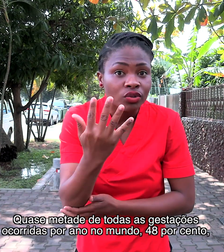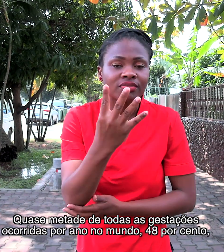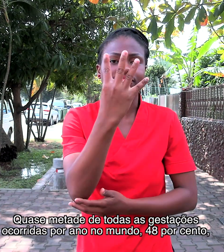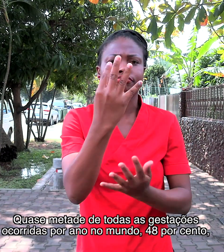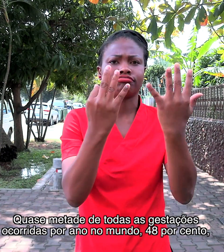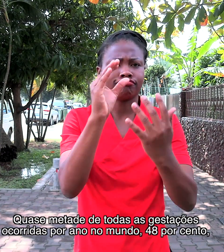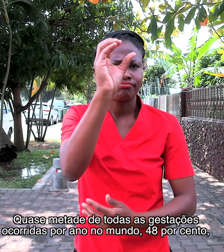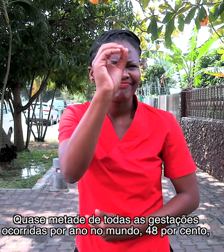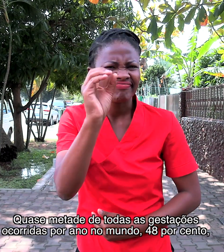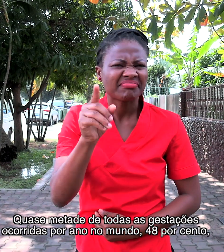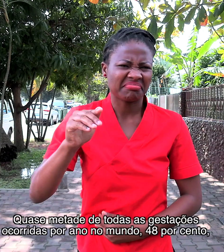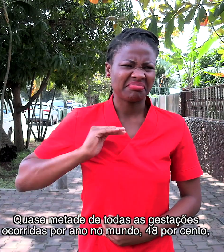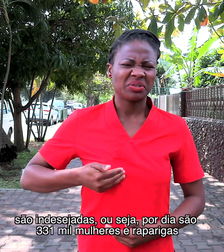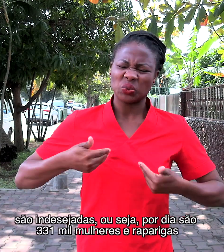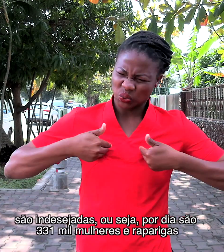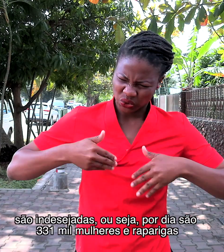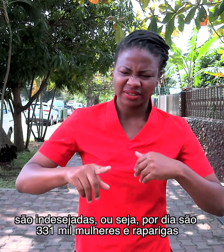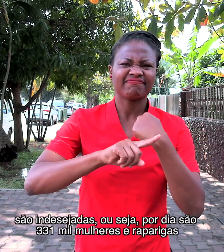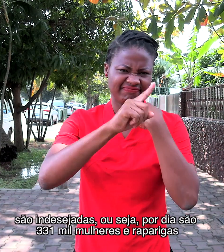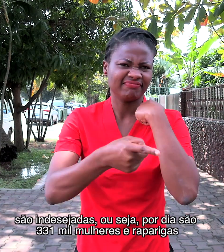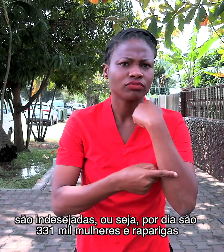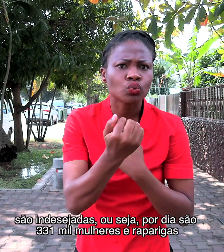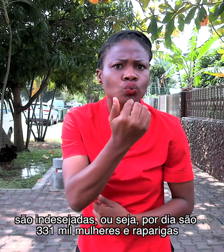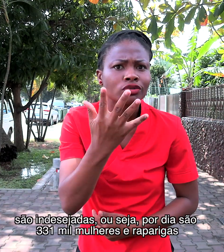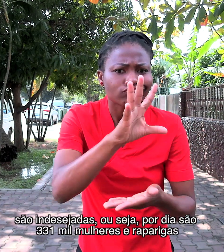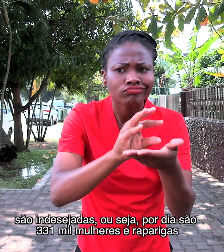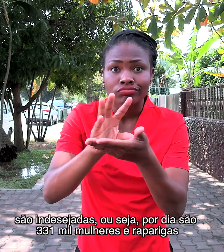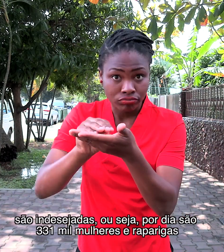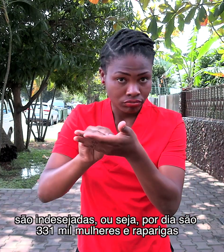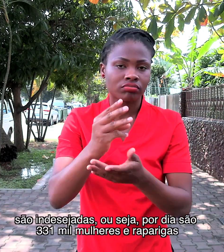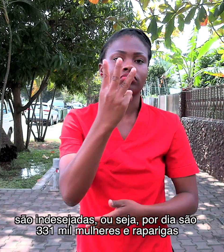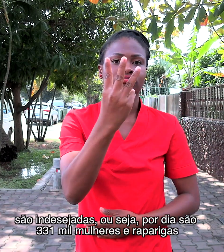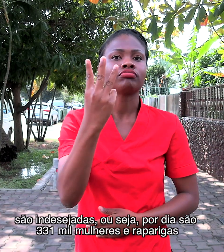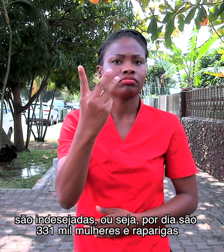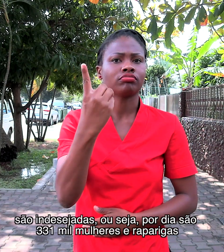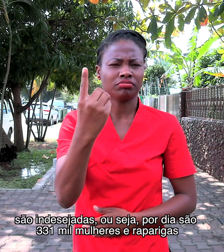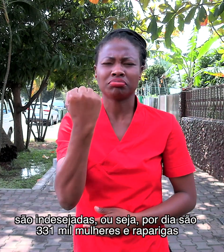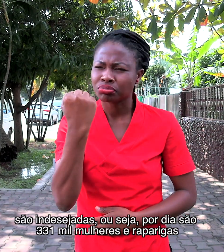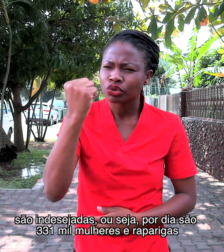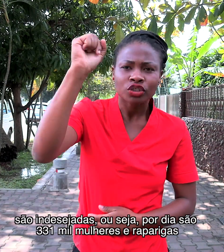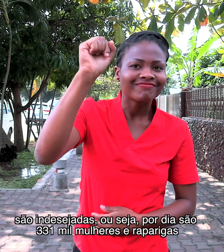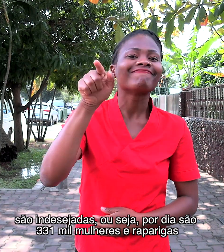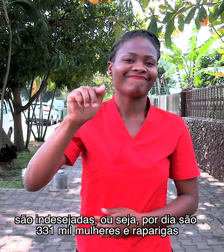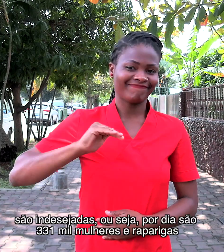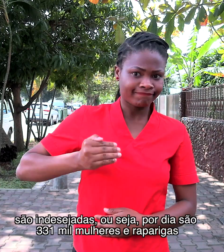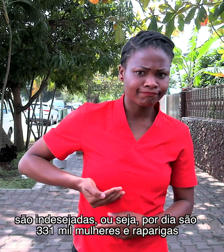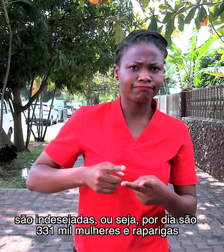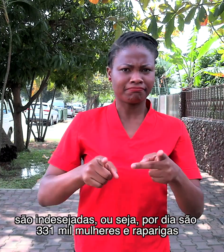ano no mundo, 48% são indesejadas, ou seja, por dia são 331 mil mulheres e